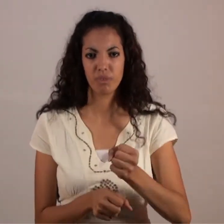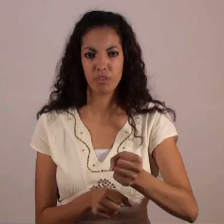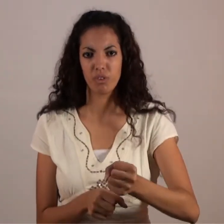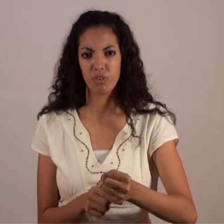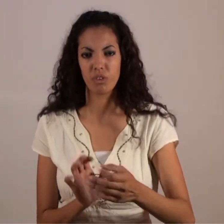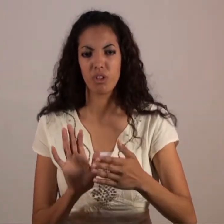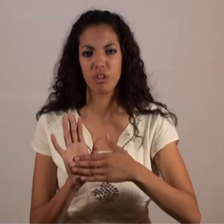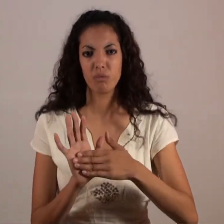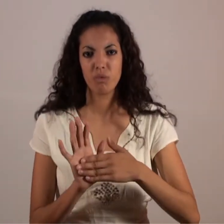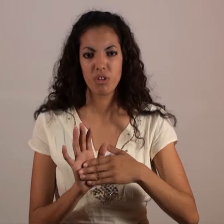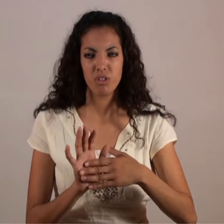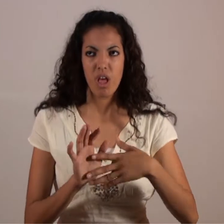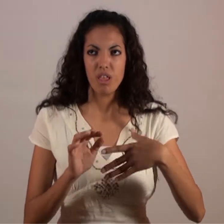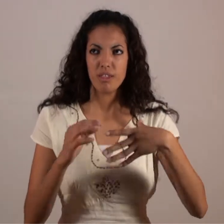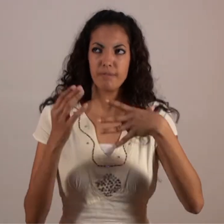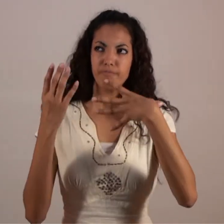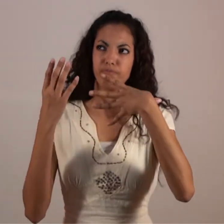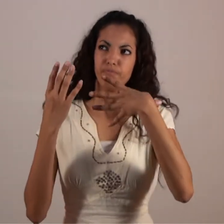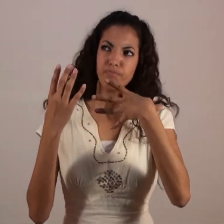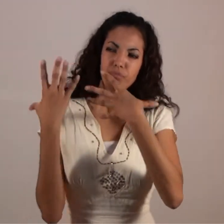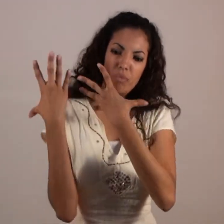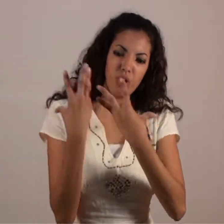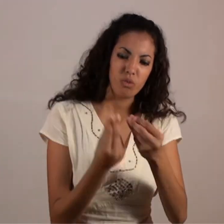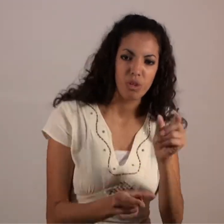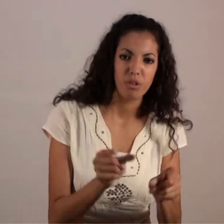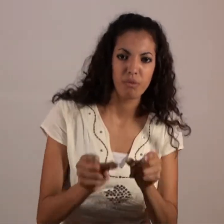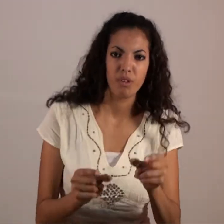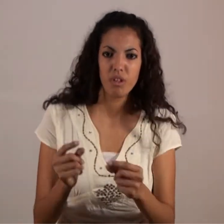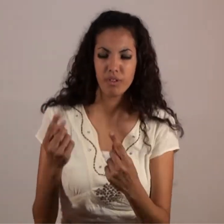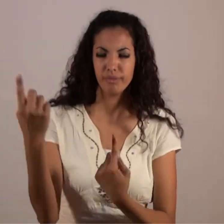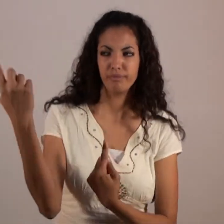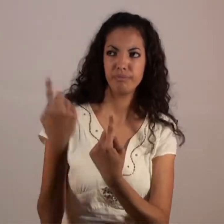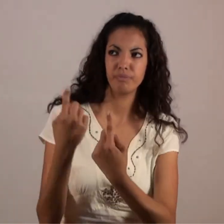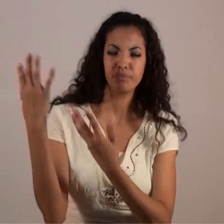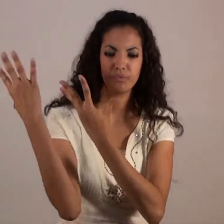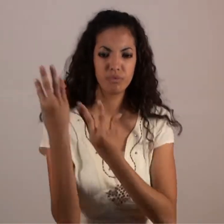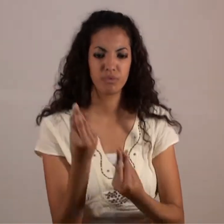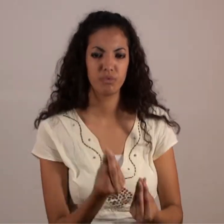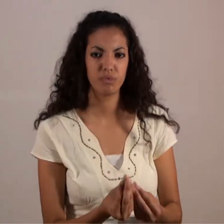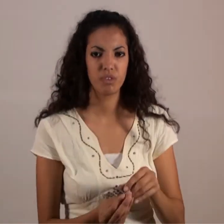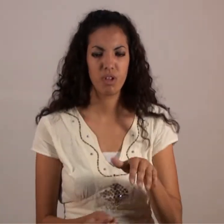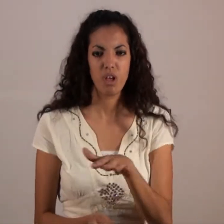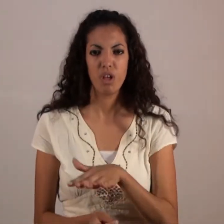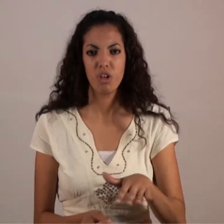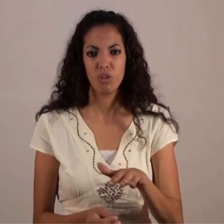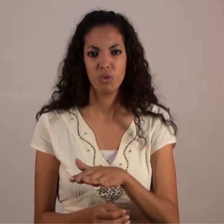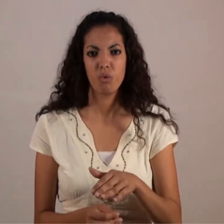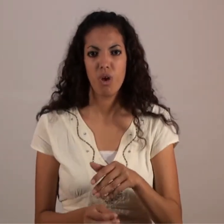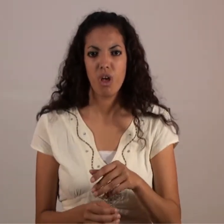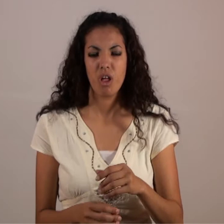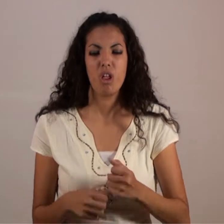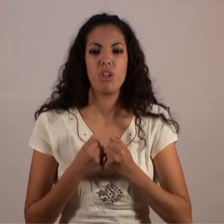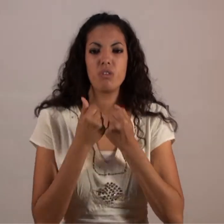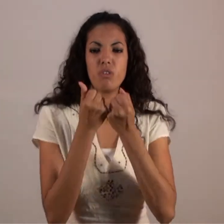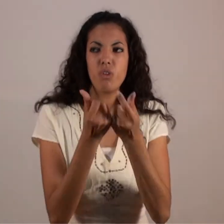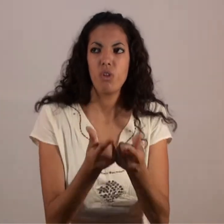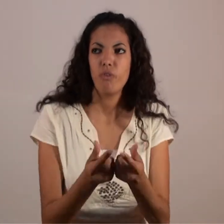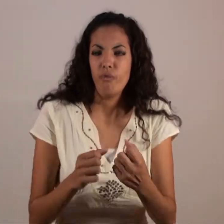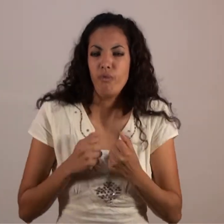Dios, compasivo y ofreciendo sacrificios por el pueblo y por sí mismo. Hebreos describe a Cristo